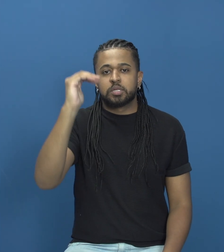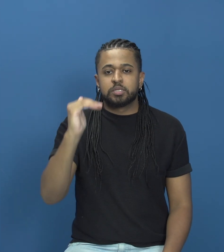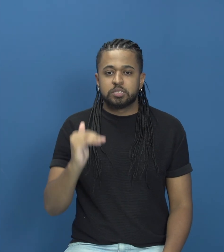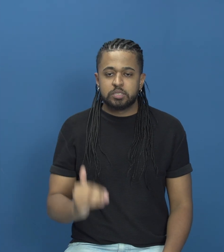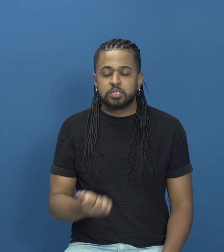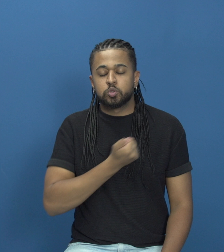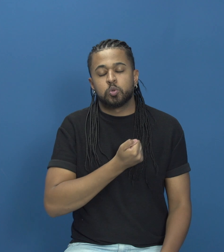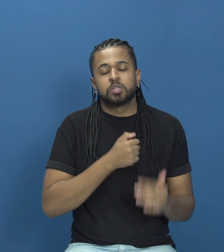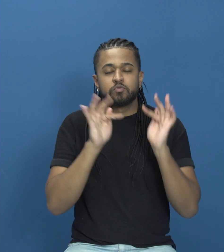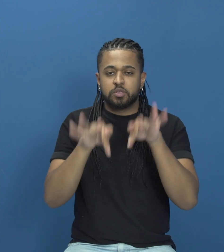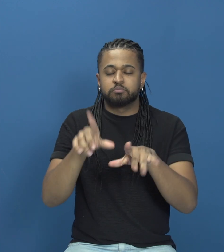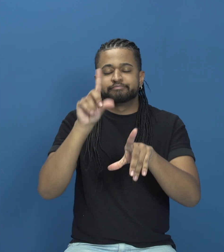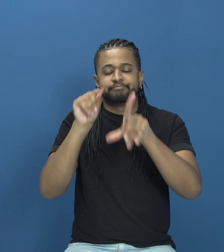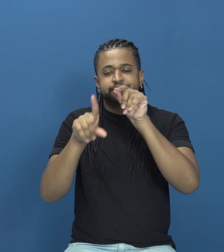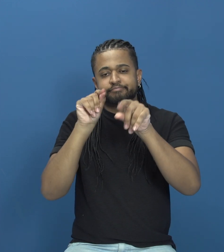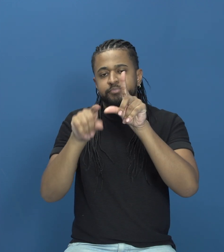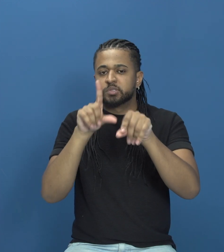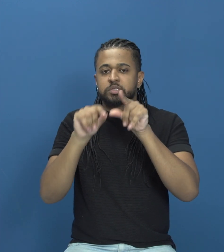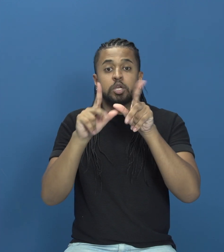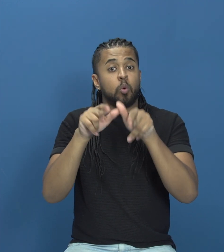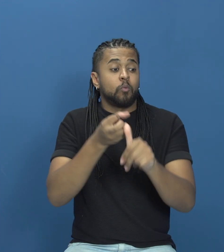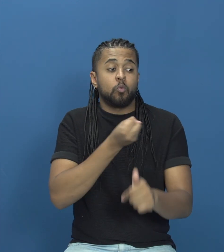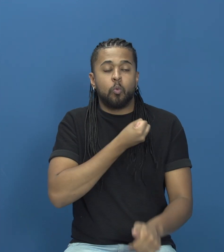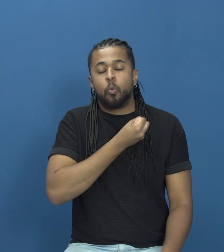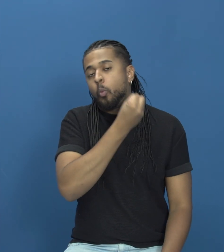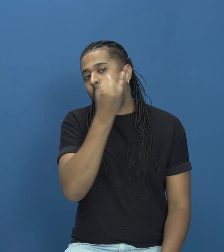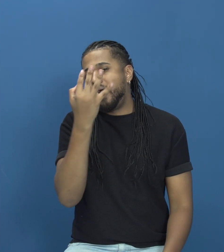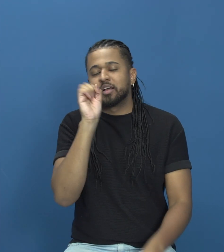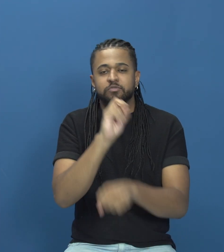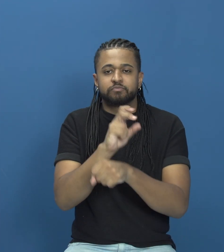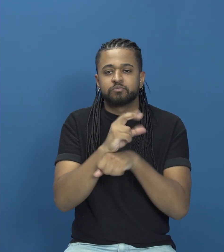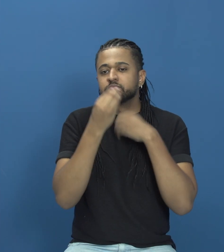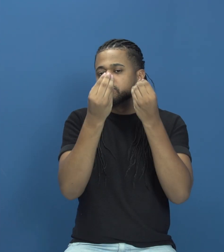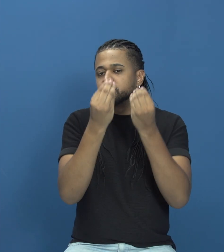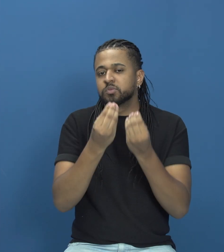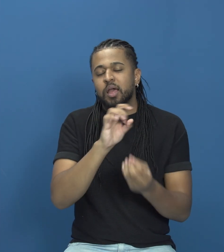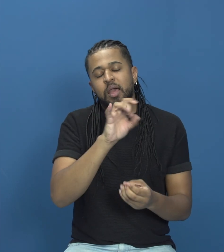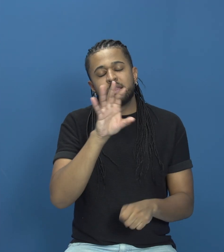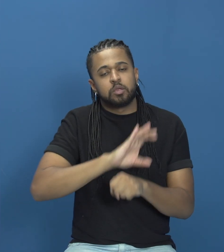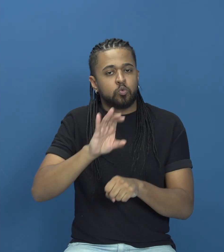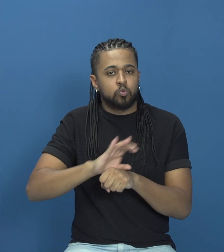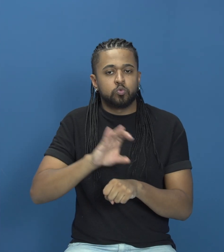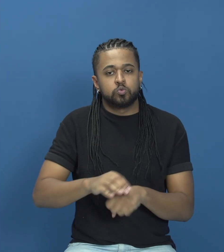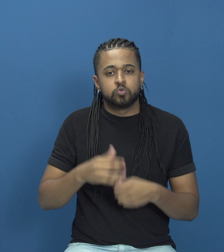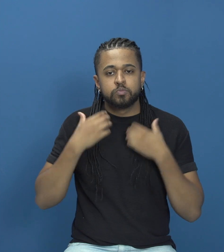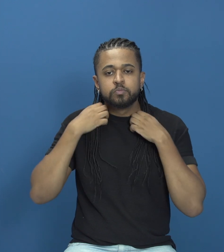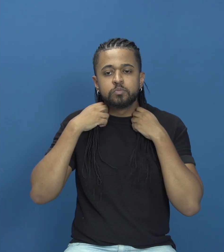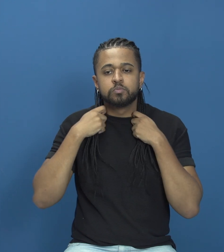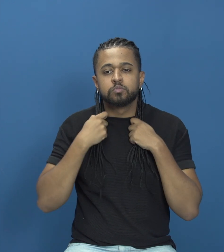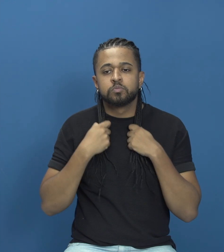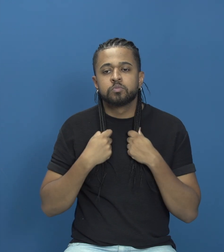final, e serão selecionados conforme o número de vagas oferecido para cada curso e reserva de vagas,